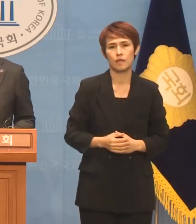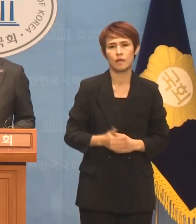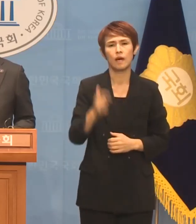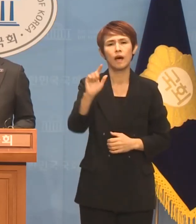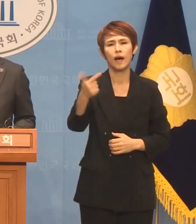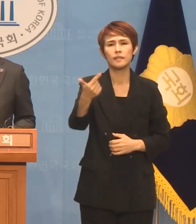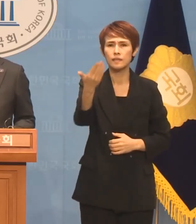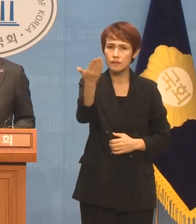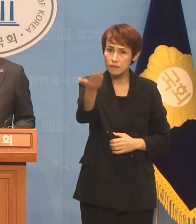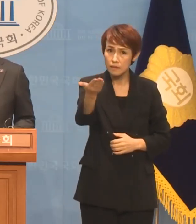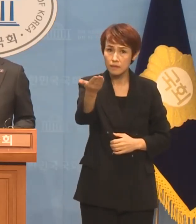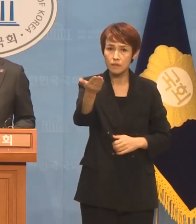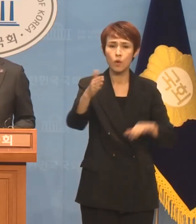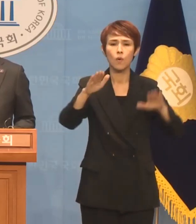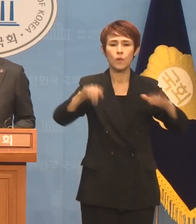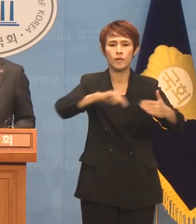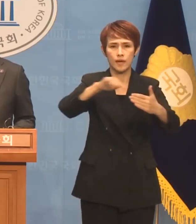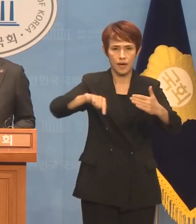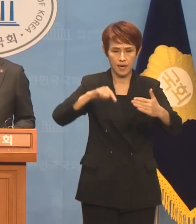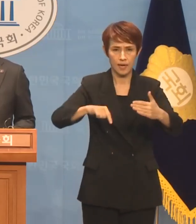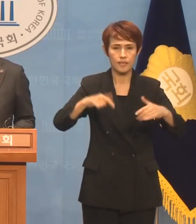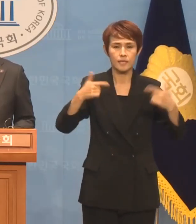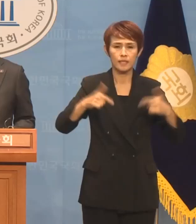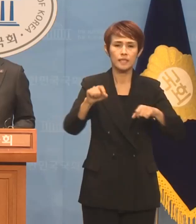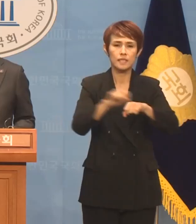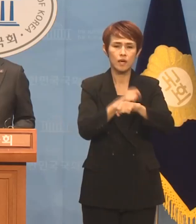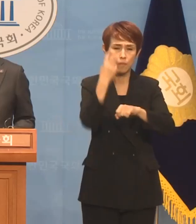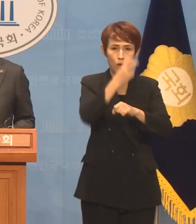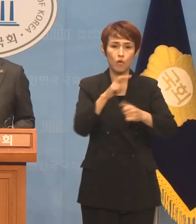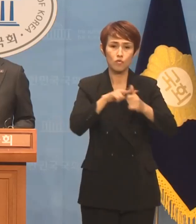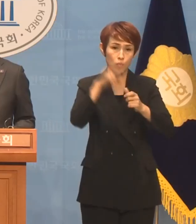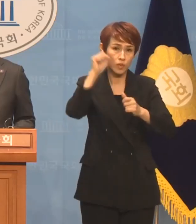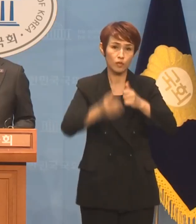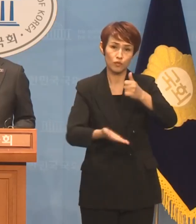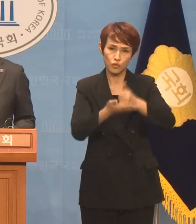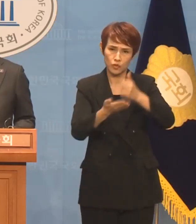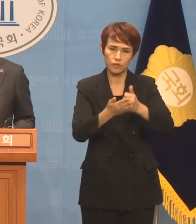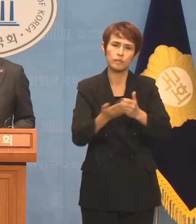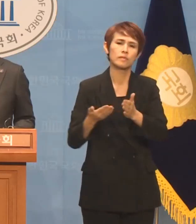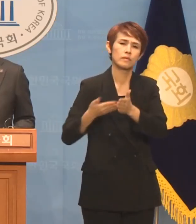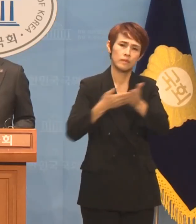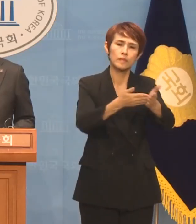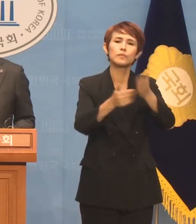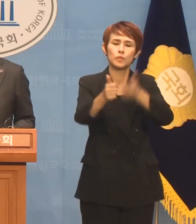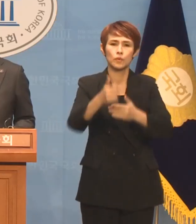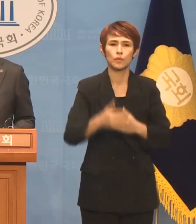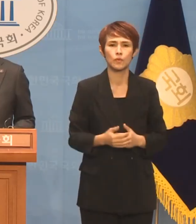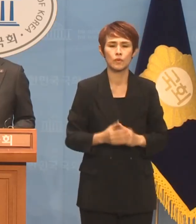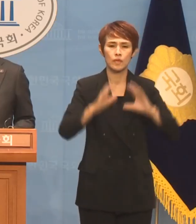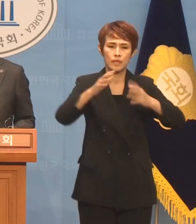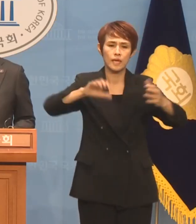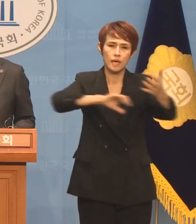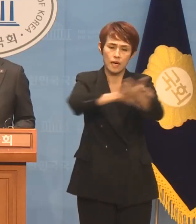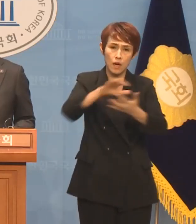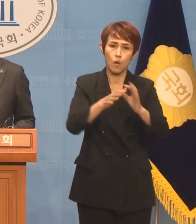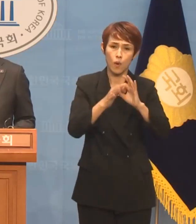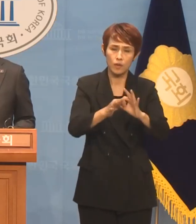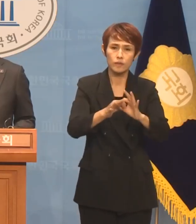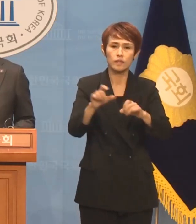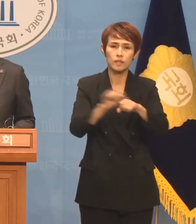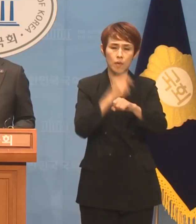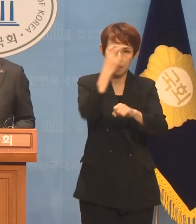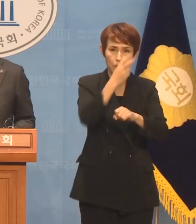한독수 대행은 오늘 내로 상설특검 후보자 추천을 의뢰하고 내란특검법과 김건희